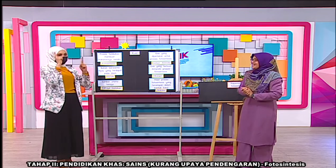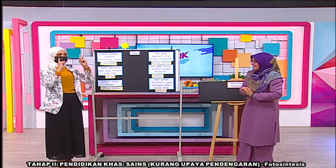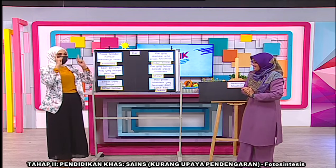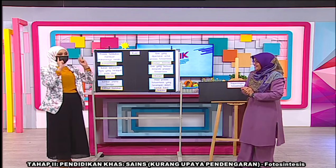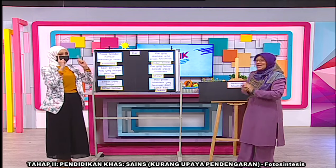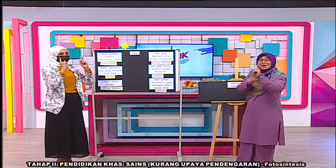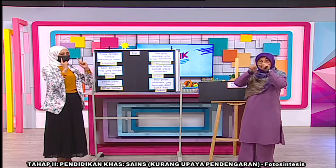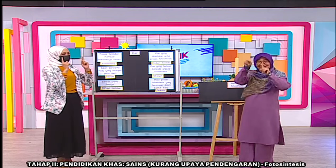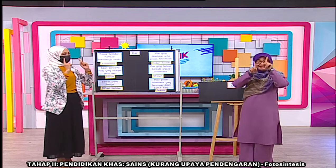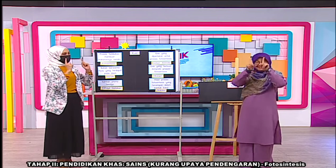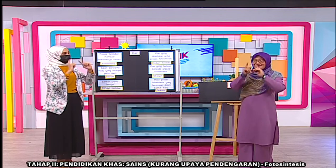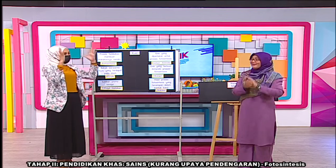minta segera